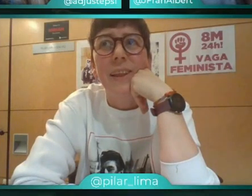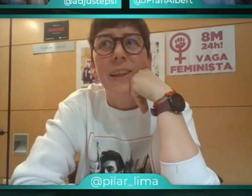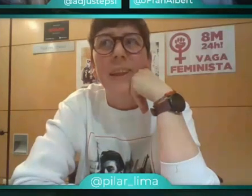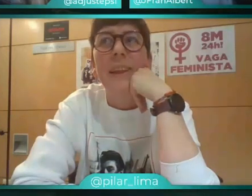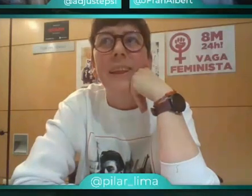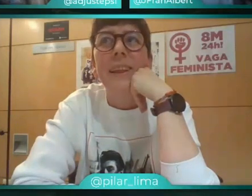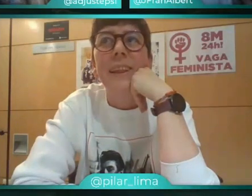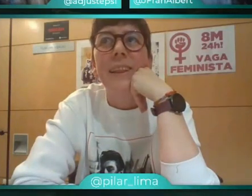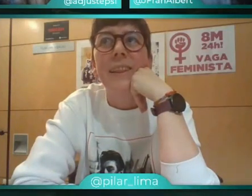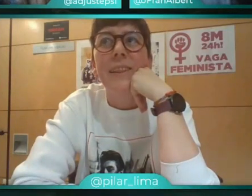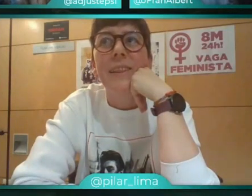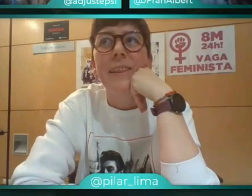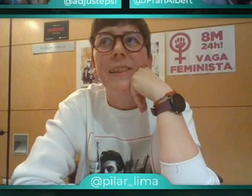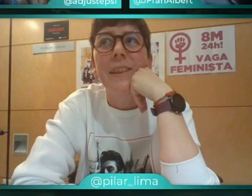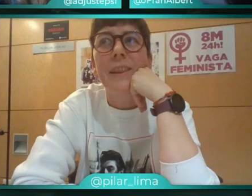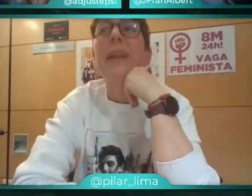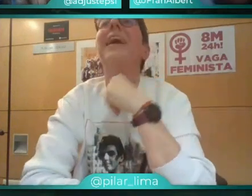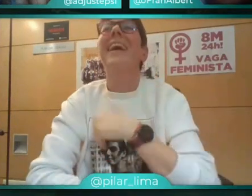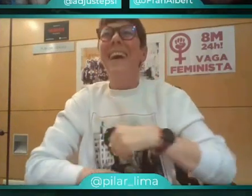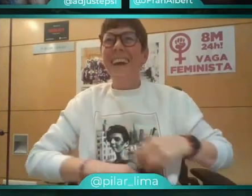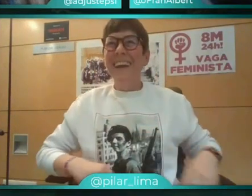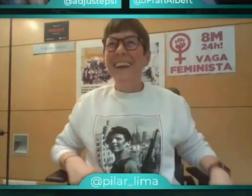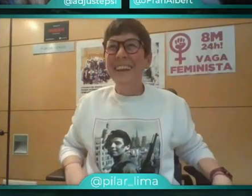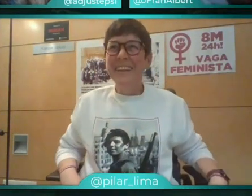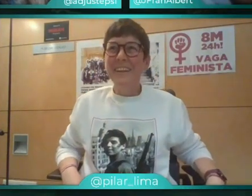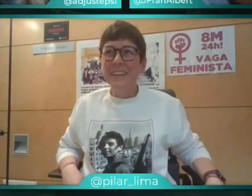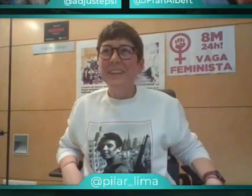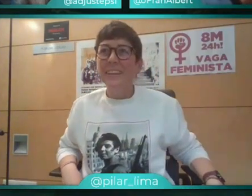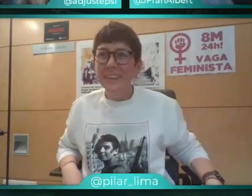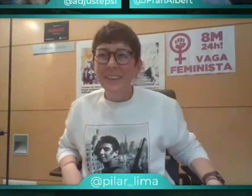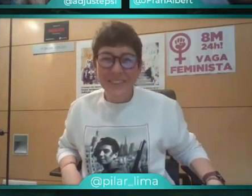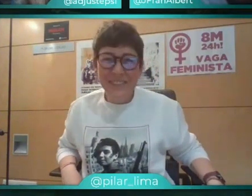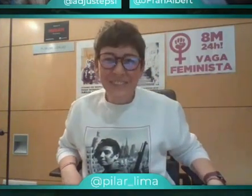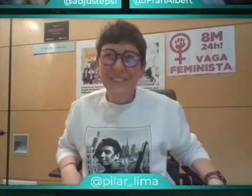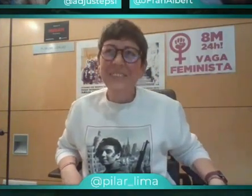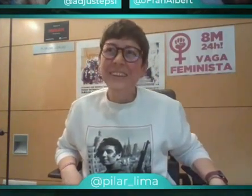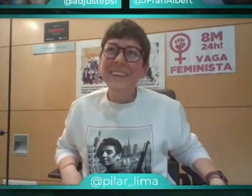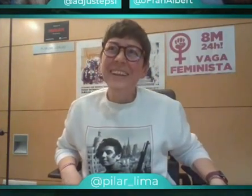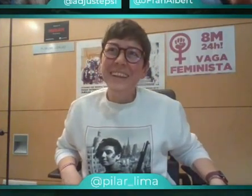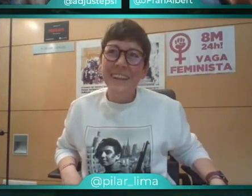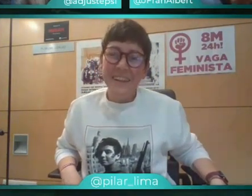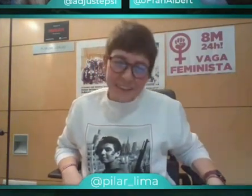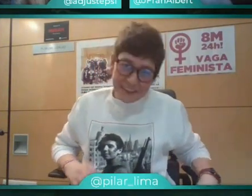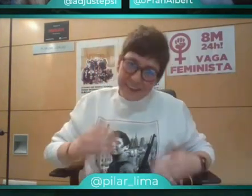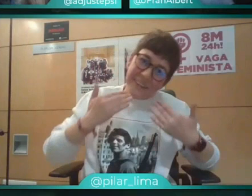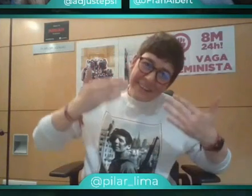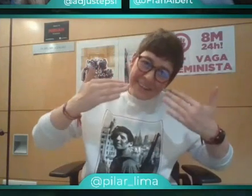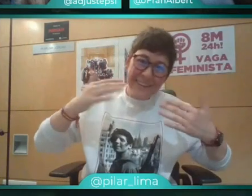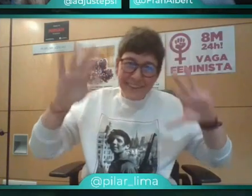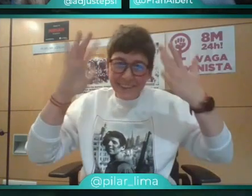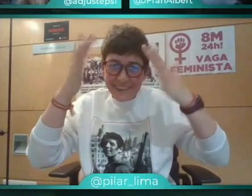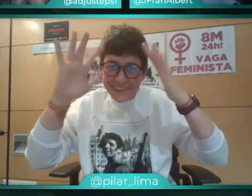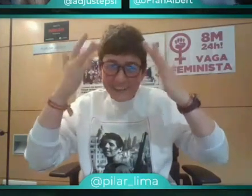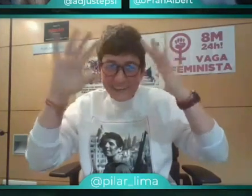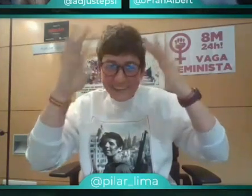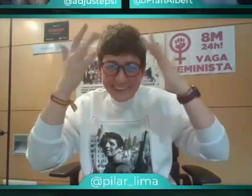que no lo habíamos comentado porque estábamos muy interesante con todo lo que estabas diciendo Muchas gracias Virgin yara lo mismo en